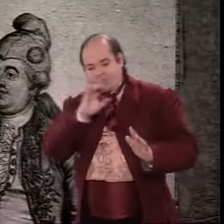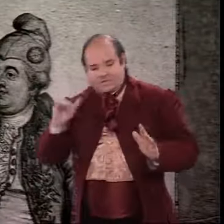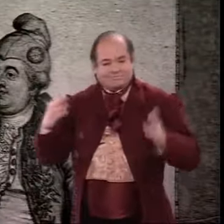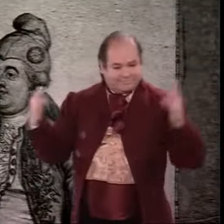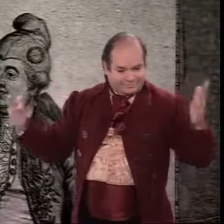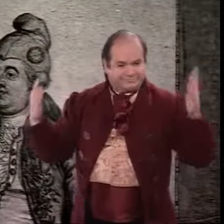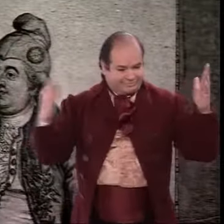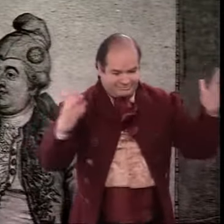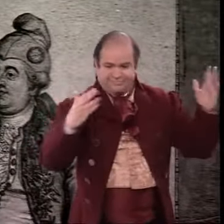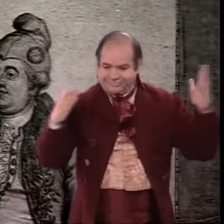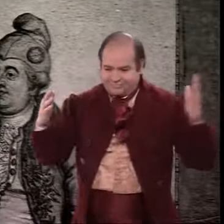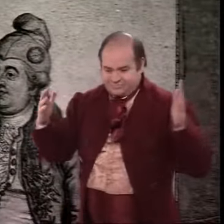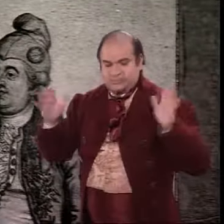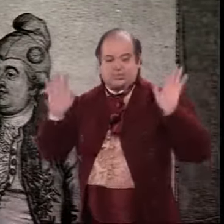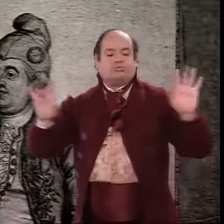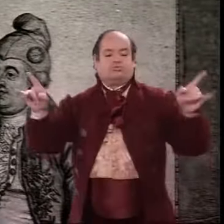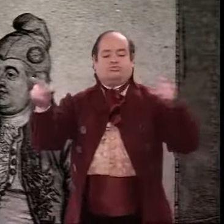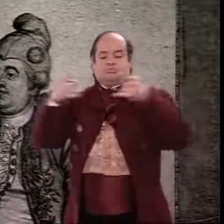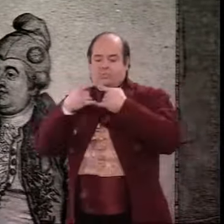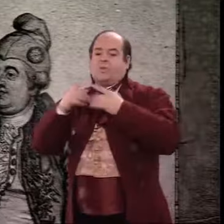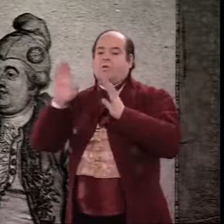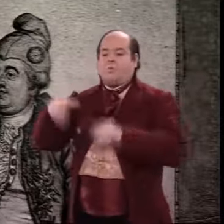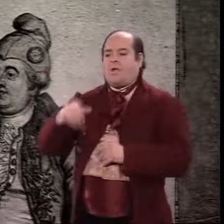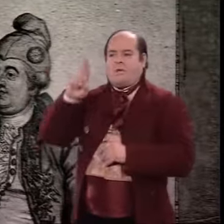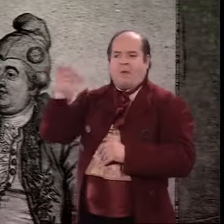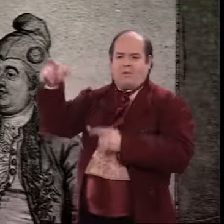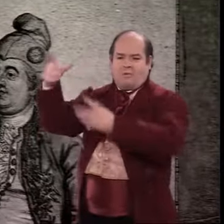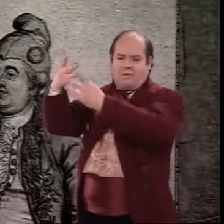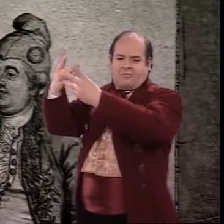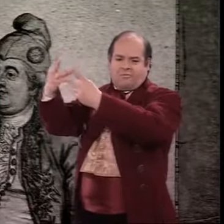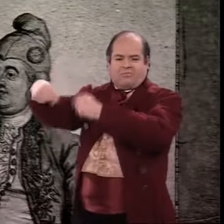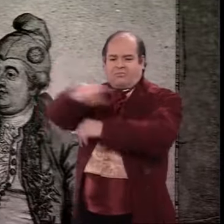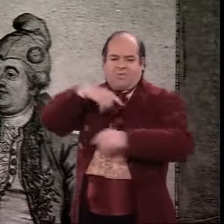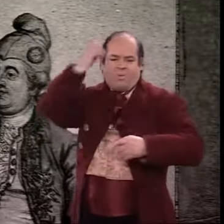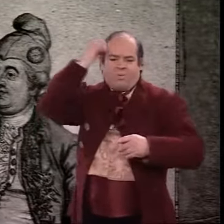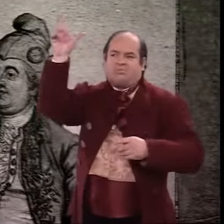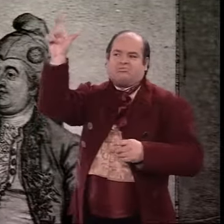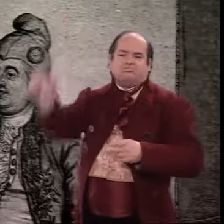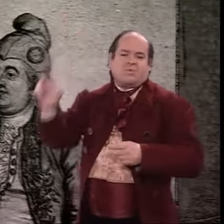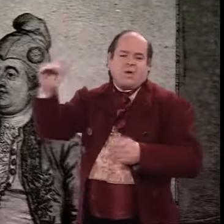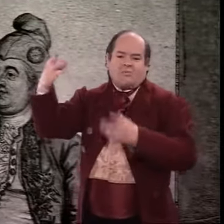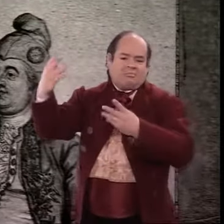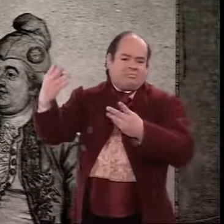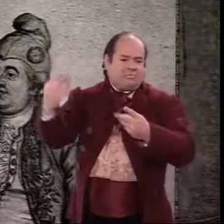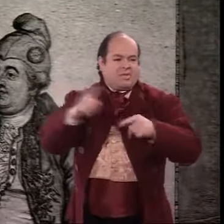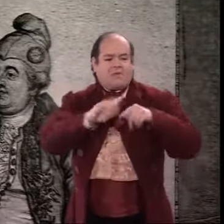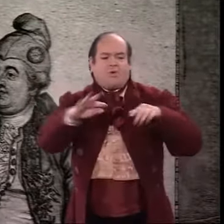Le 14 juillet 1790, le roi est acclamé. Il déclare qu'il est résolu à maintenir la constitution votée par